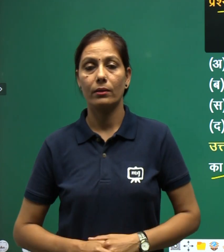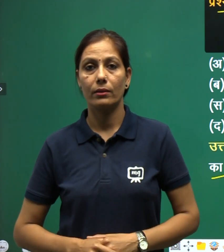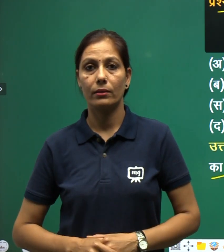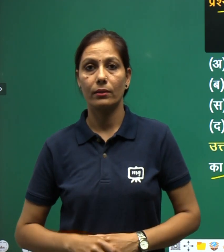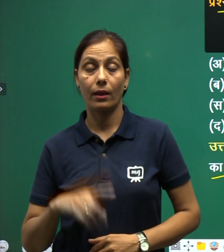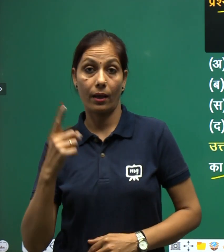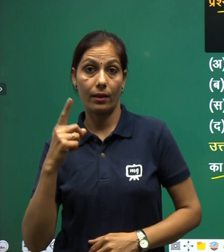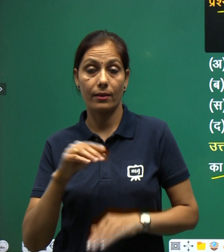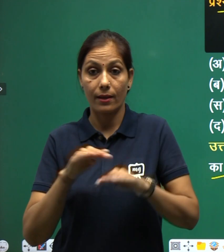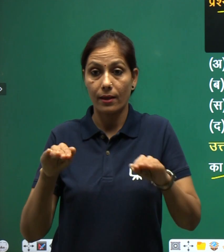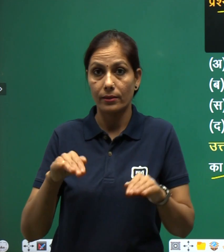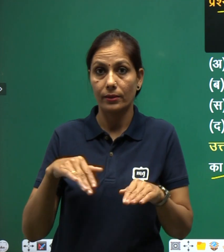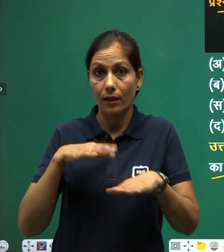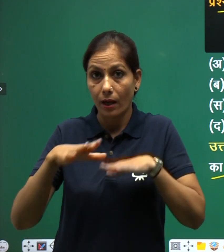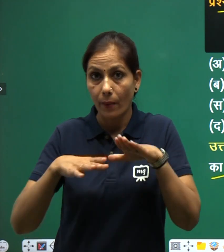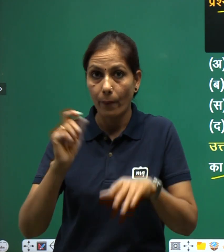एक स्टेज अभिनेत्री थी।